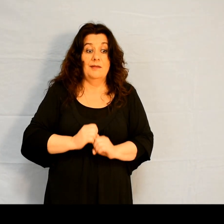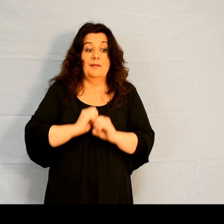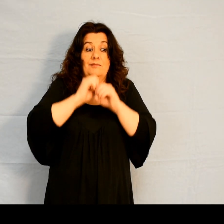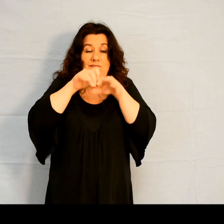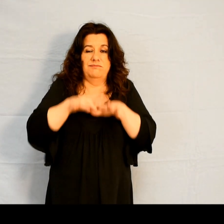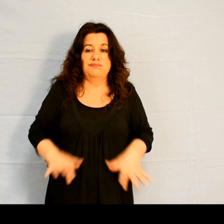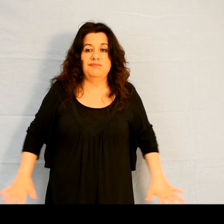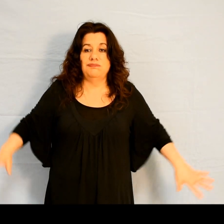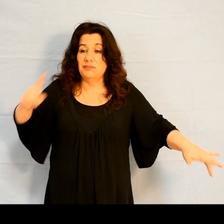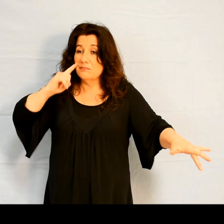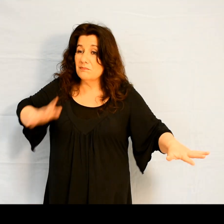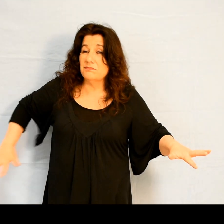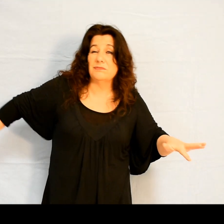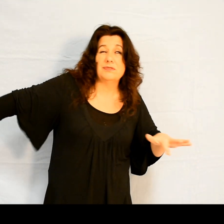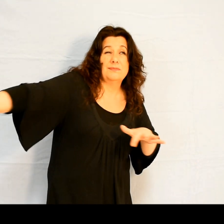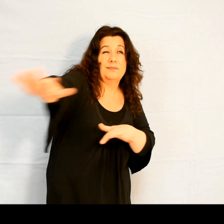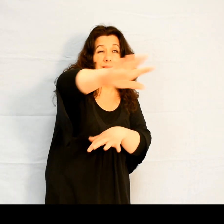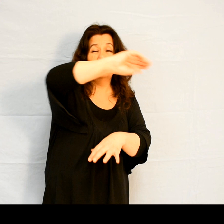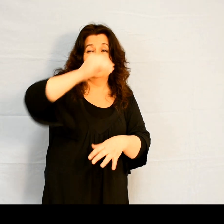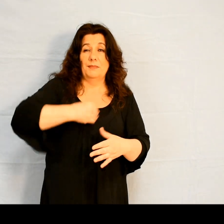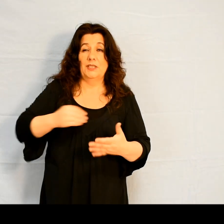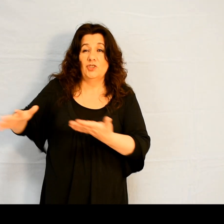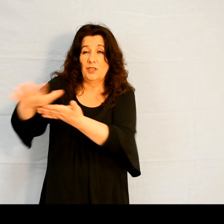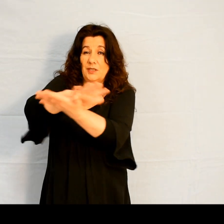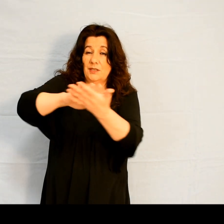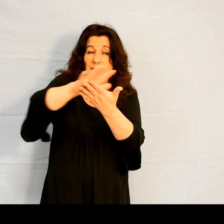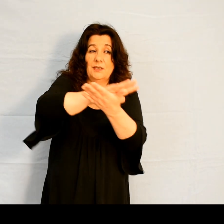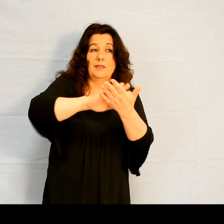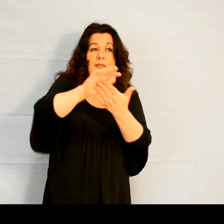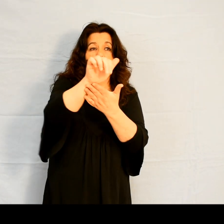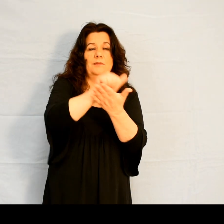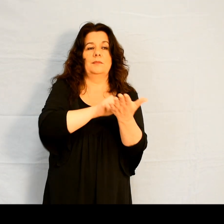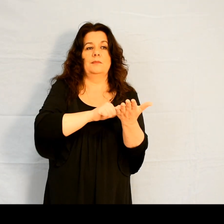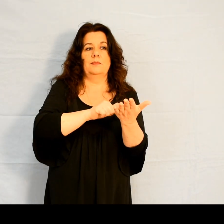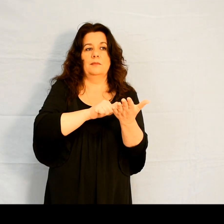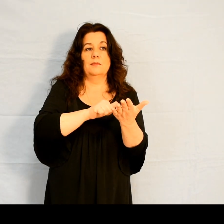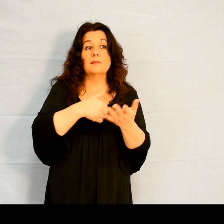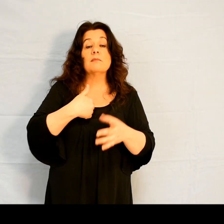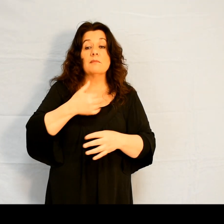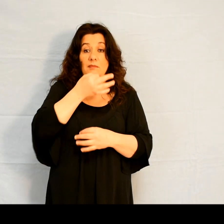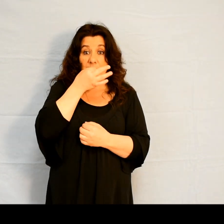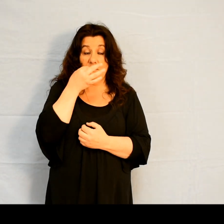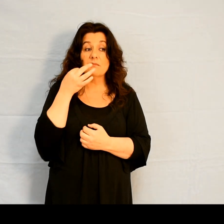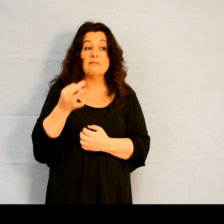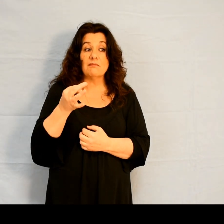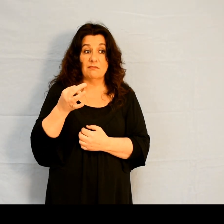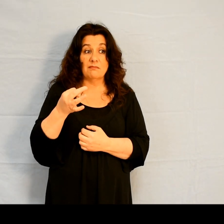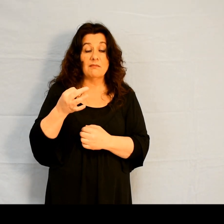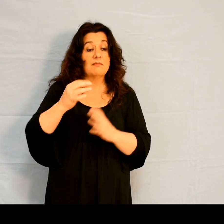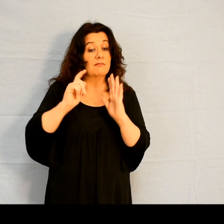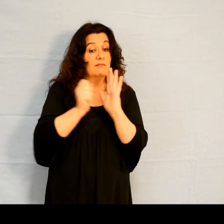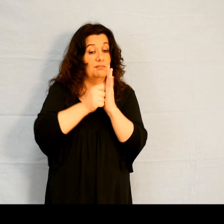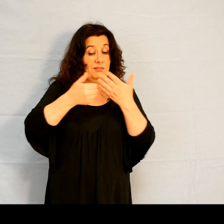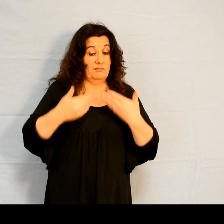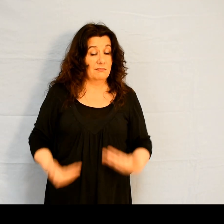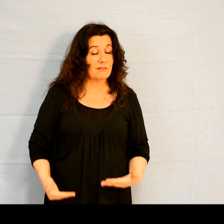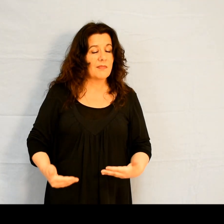Je vous le dis, désormais, je ne boirai plus de ce fruit de la vigne, jusqu'au jour où je le